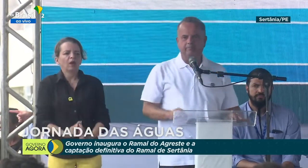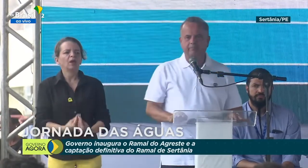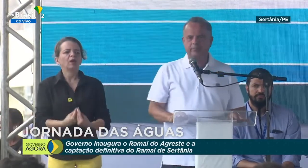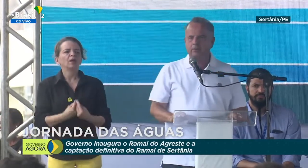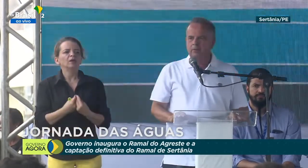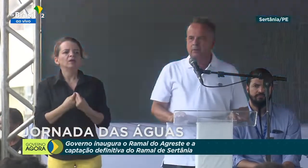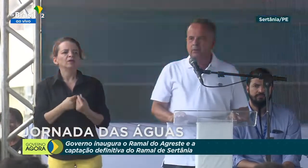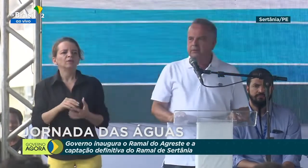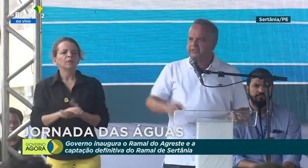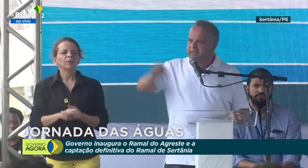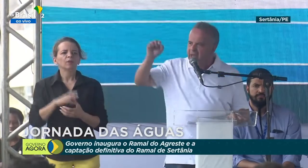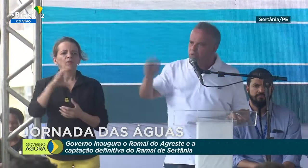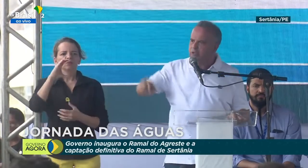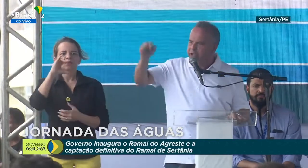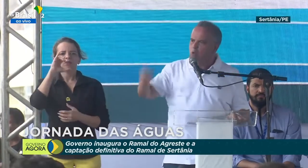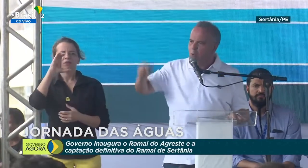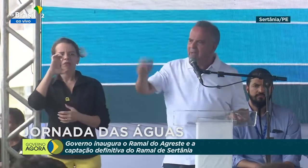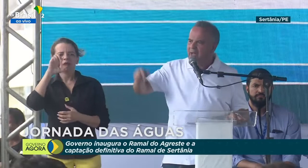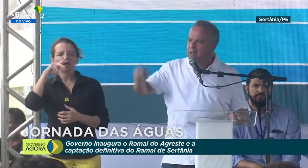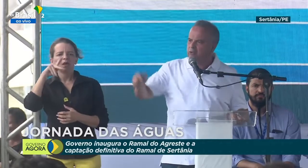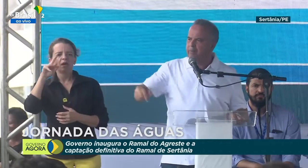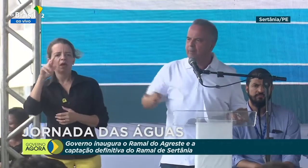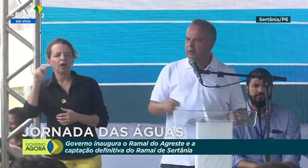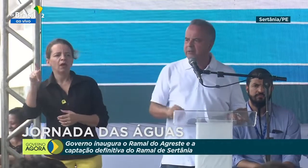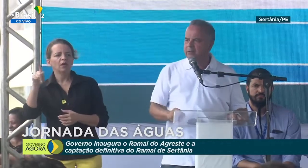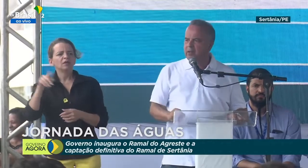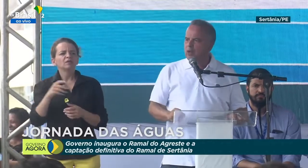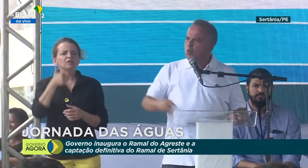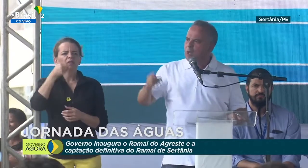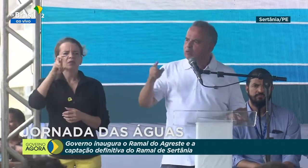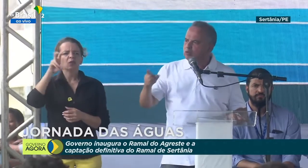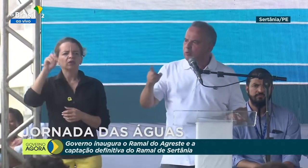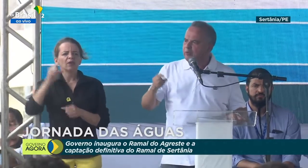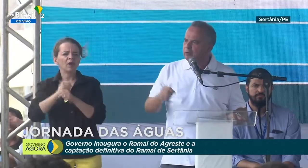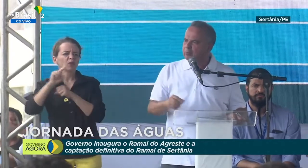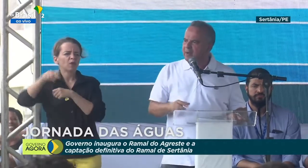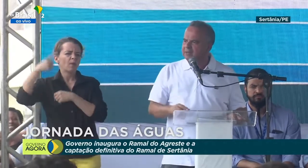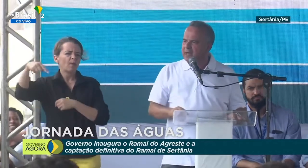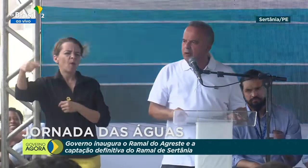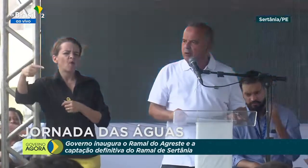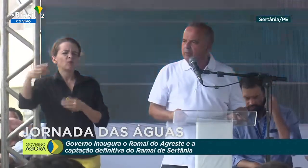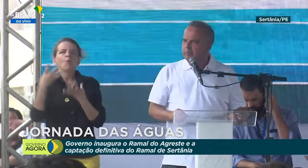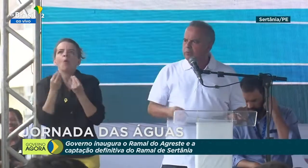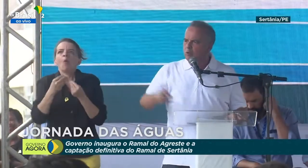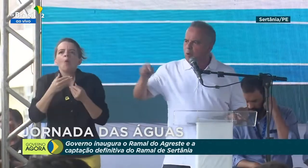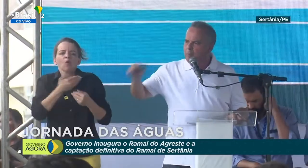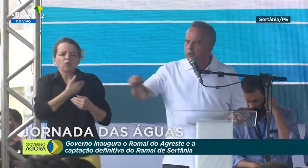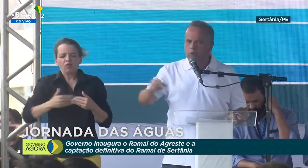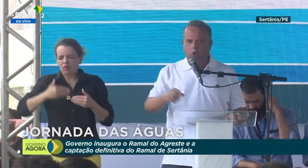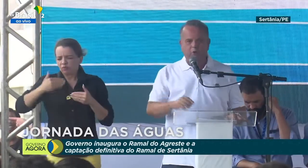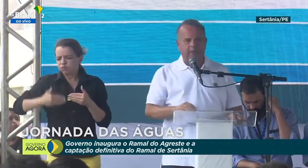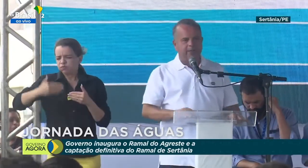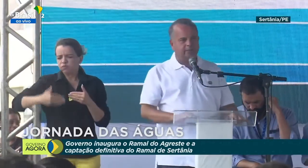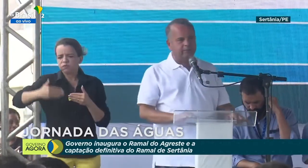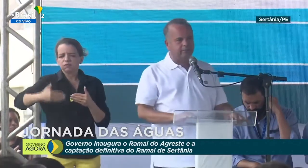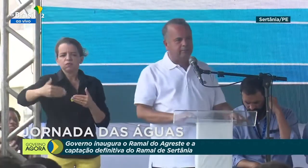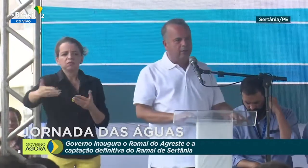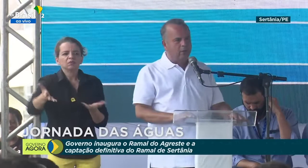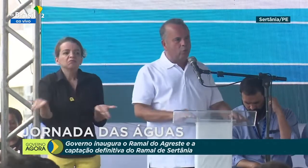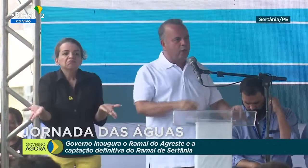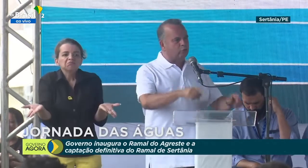Ceará. 150 anos depois, quantos governos passaram no comando do nosso